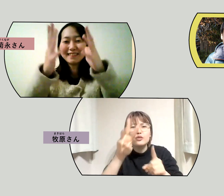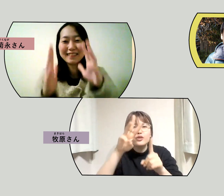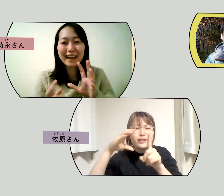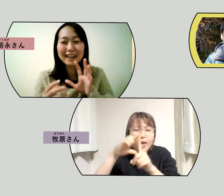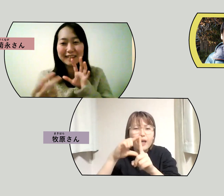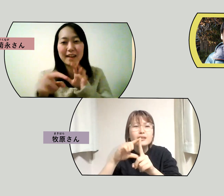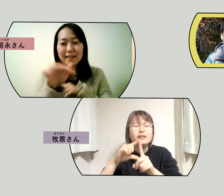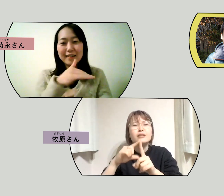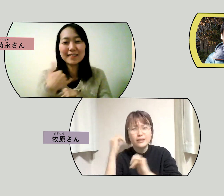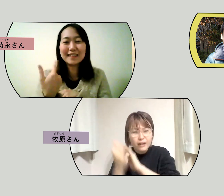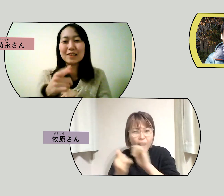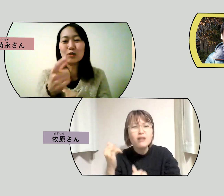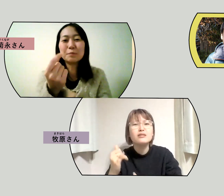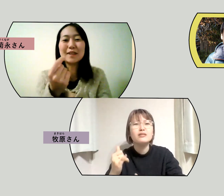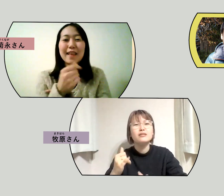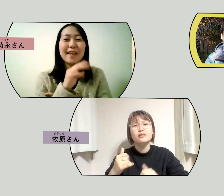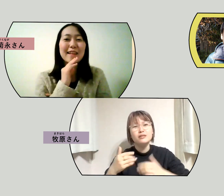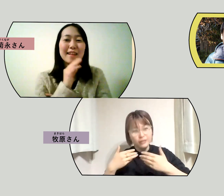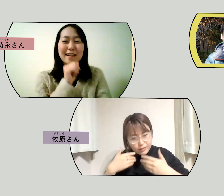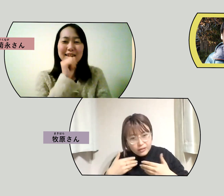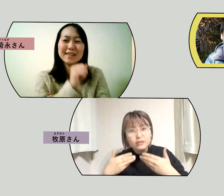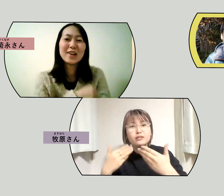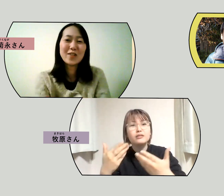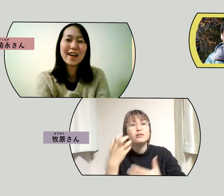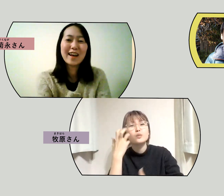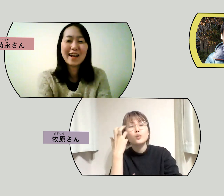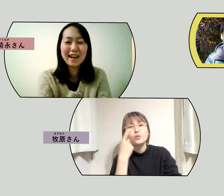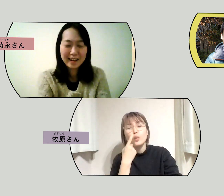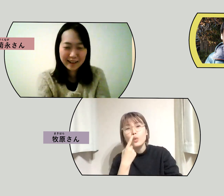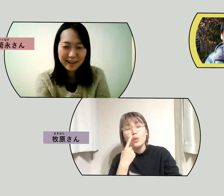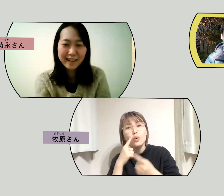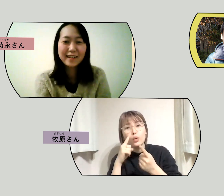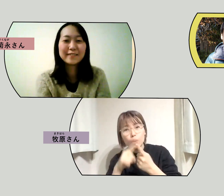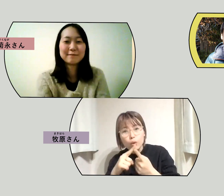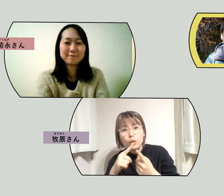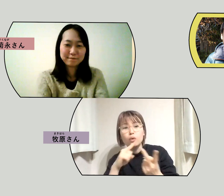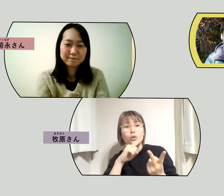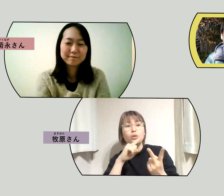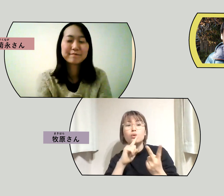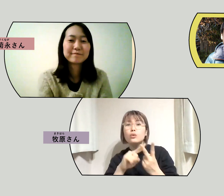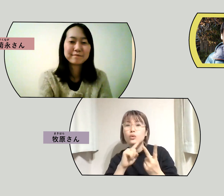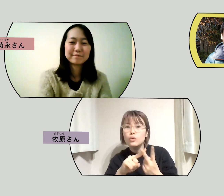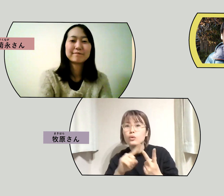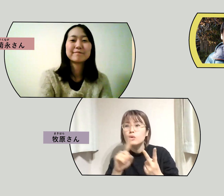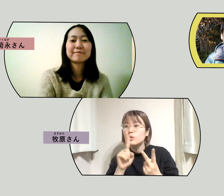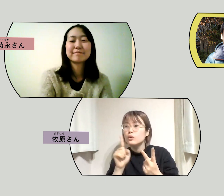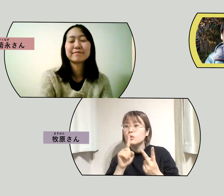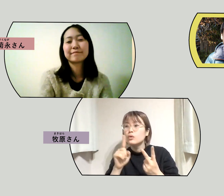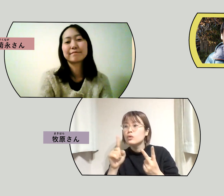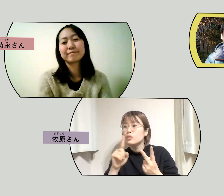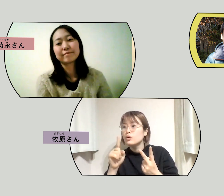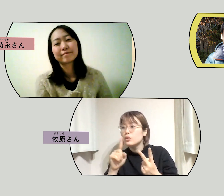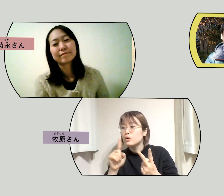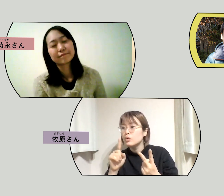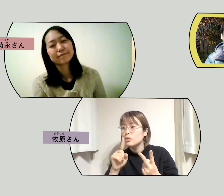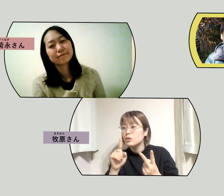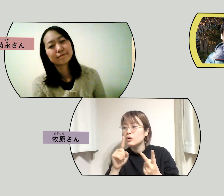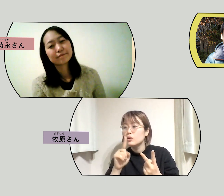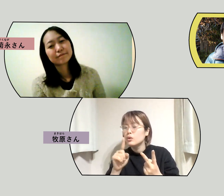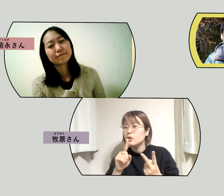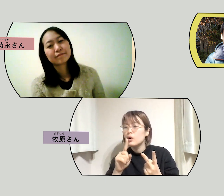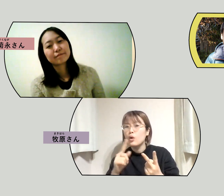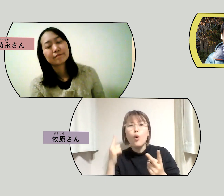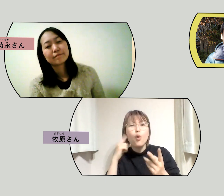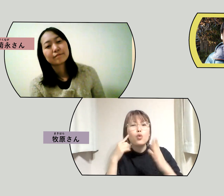そう立体3Dですねその時代が到来していたと思います2つ目